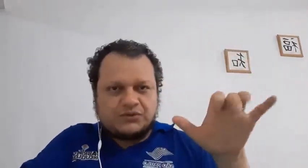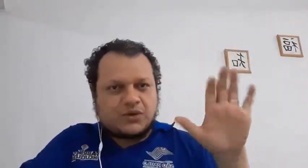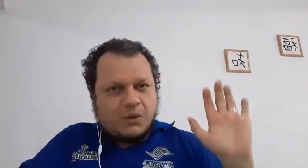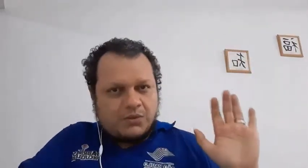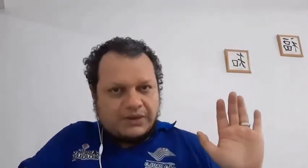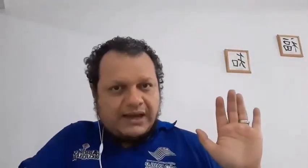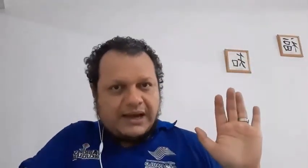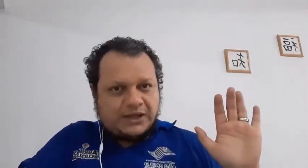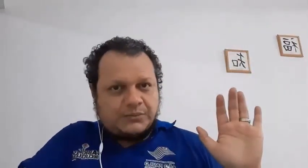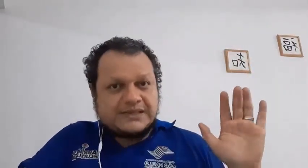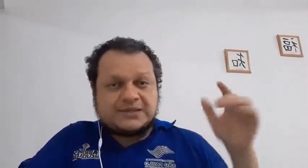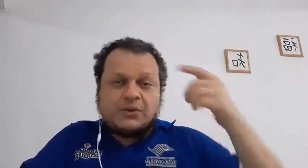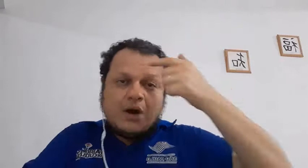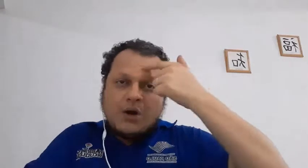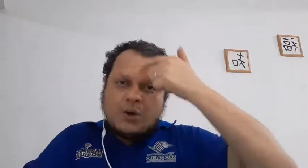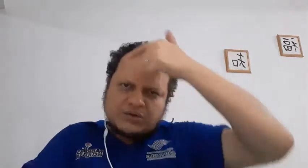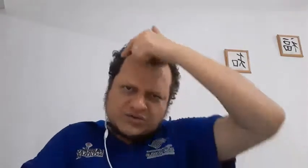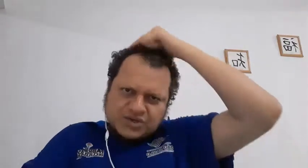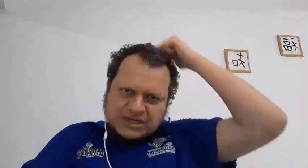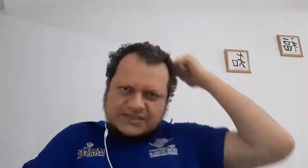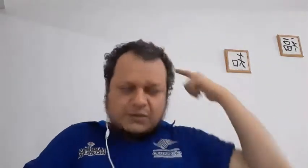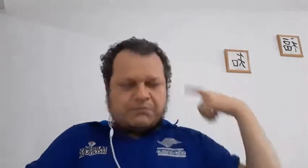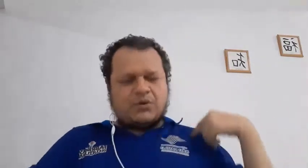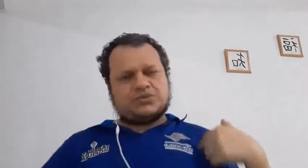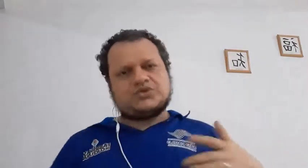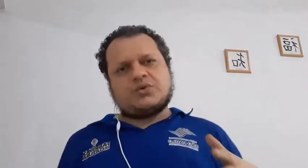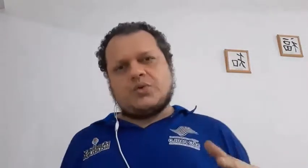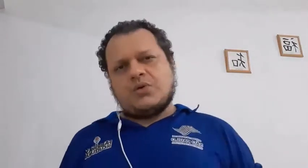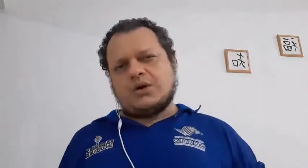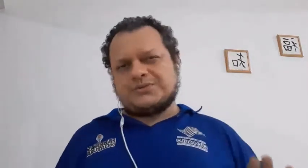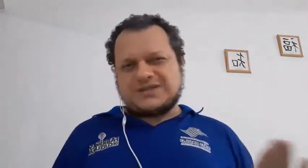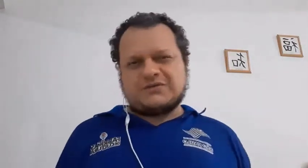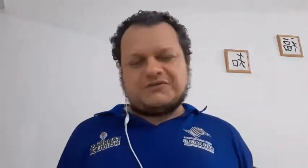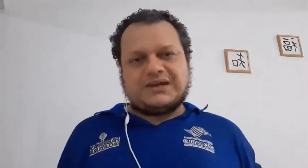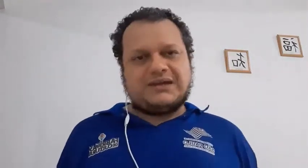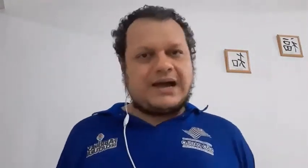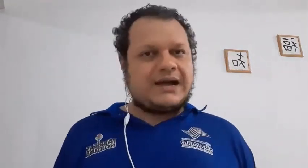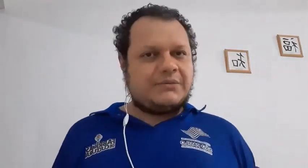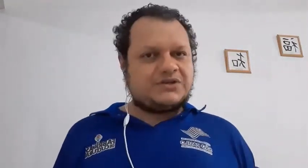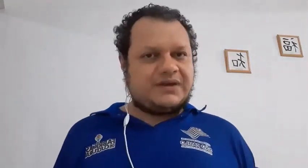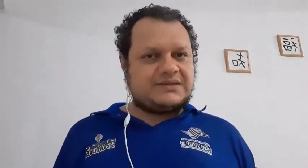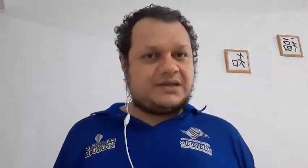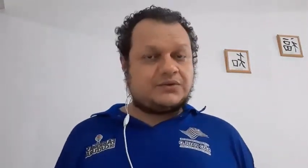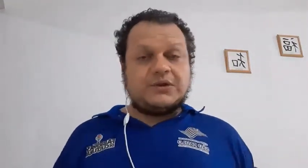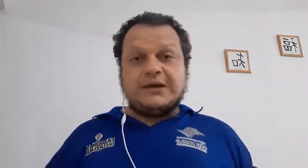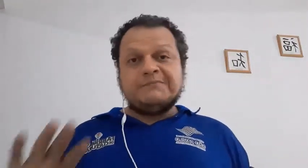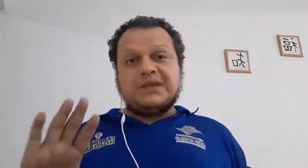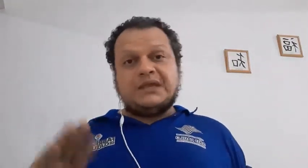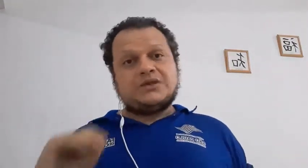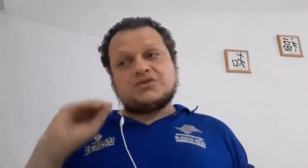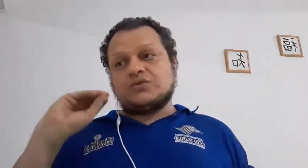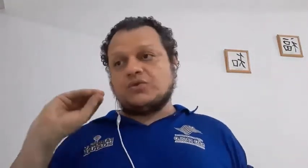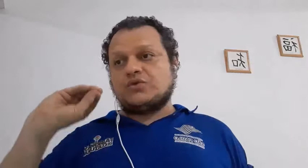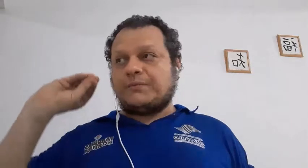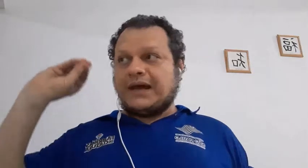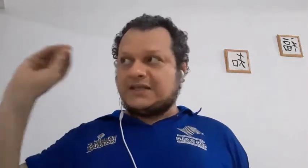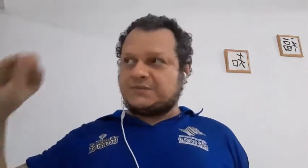como, né, aqui no Brasil, outros utilizam pontos no corpo. Vocês vão ver que acaba diferenciando. E isso tudo para